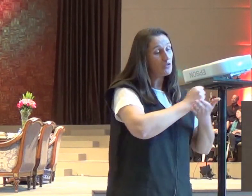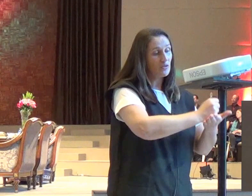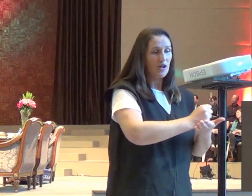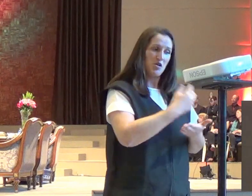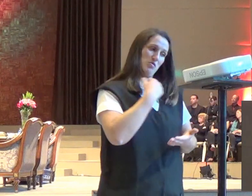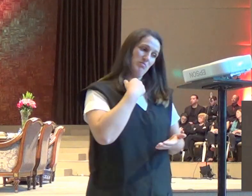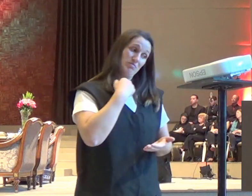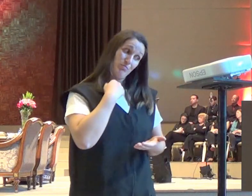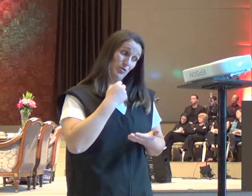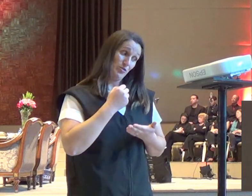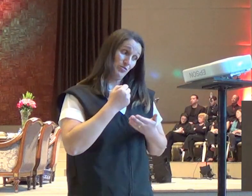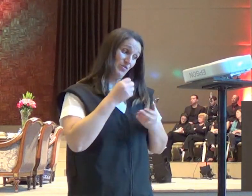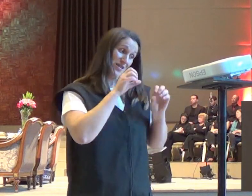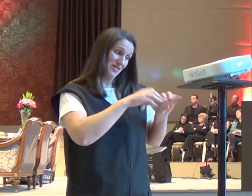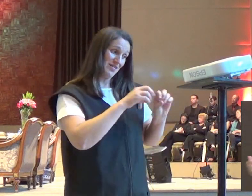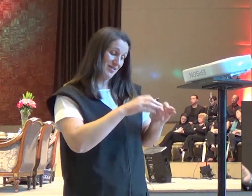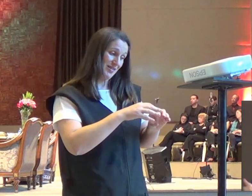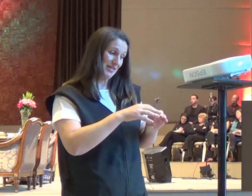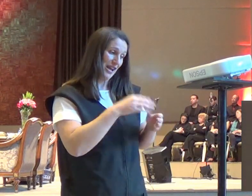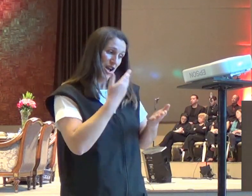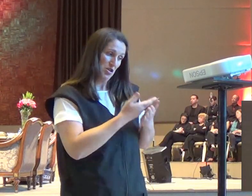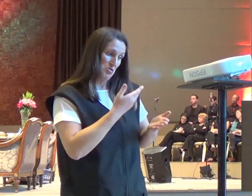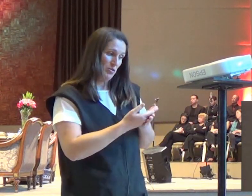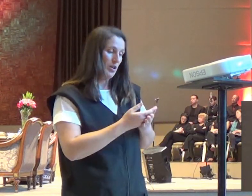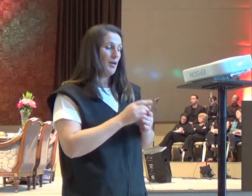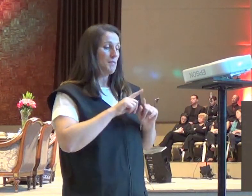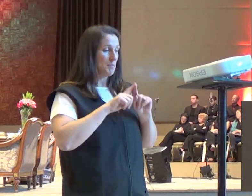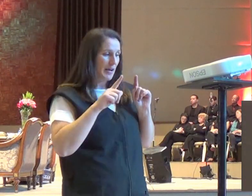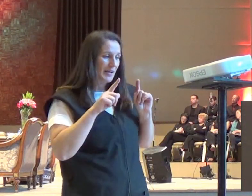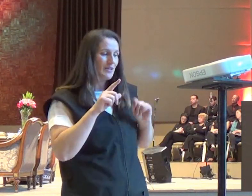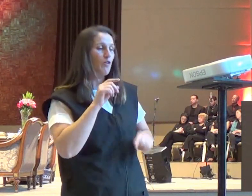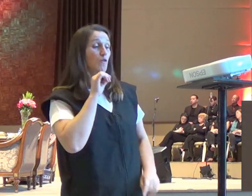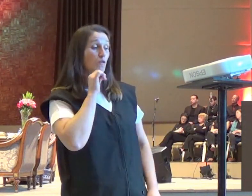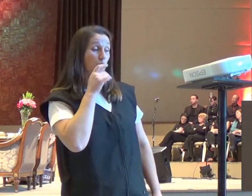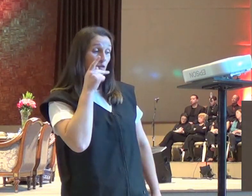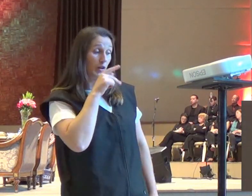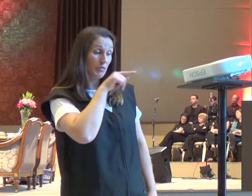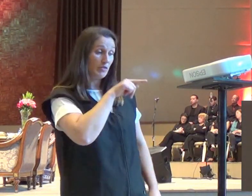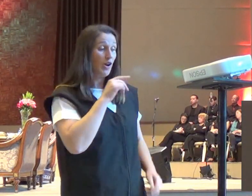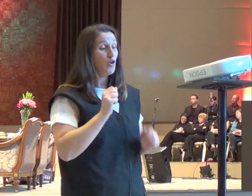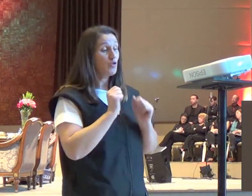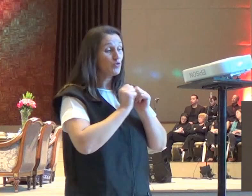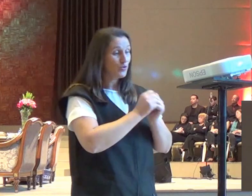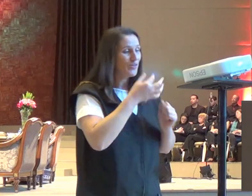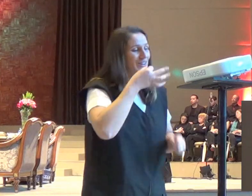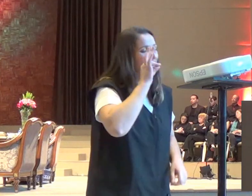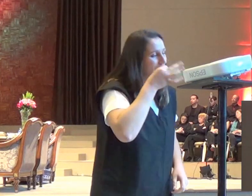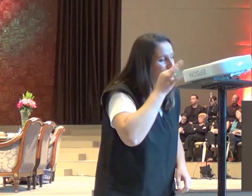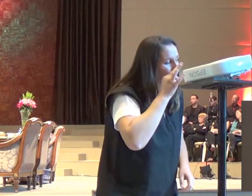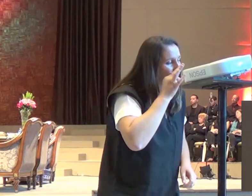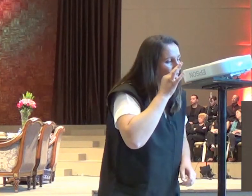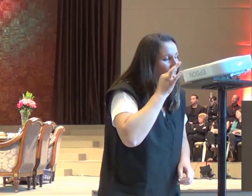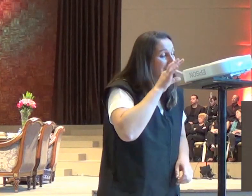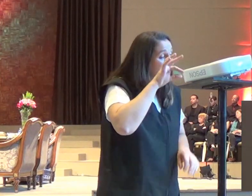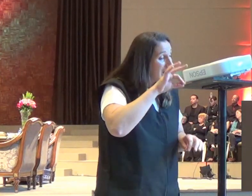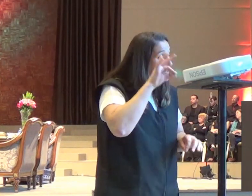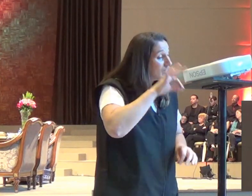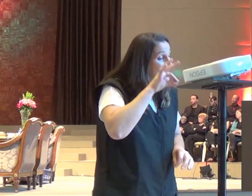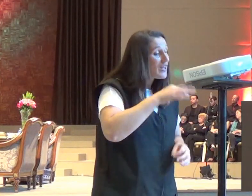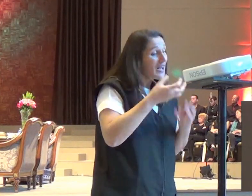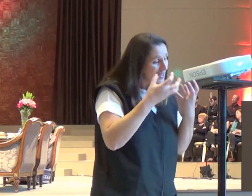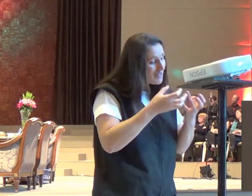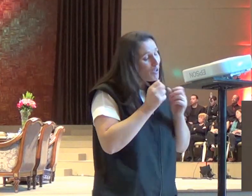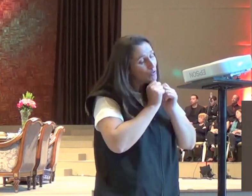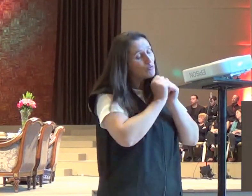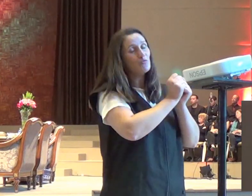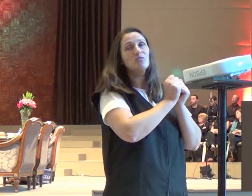eu não posso fazer nada, mas estou aqui, estou passando no corredor para dizer, olha, tem mais um cafezinho, quer mais um chá, está junto aí,